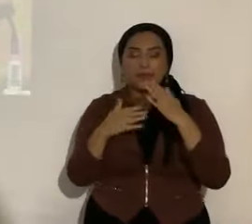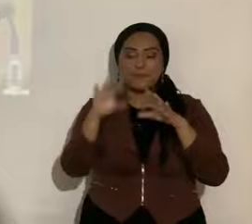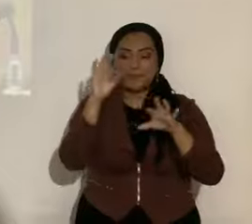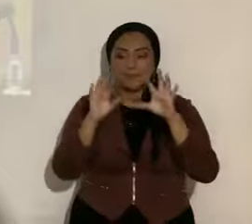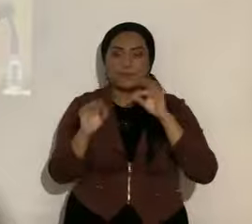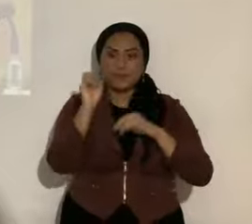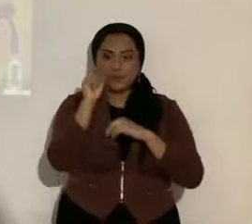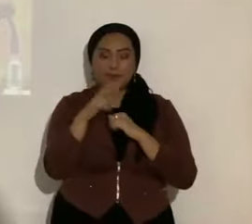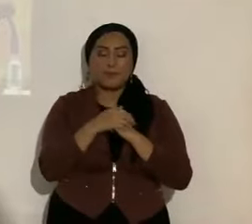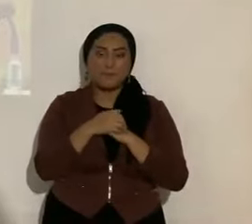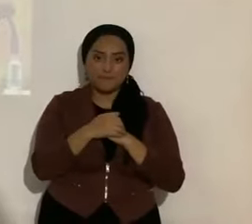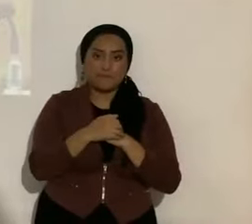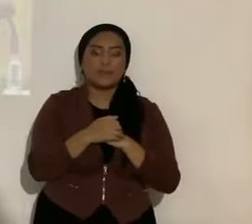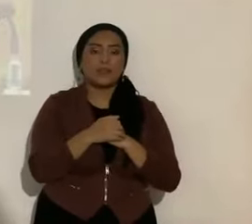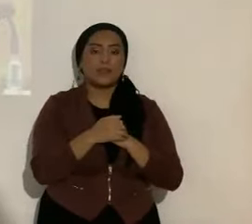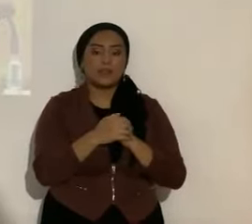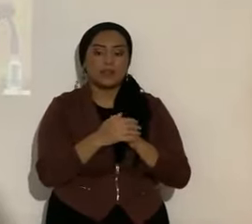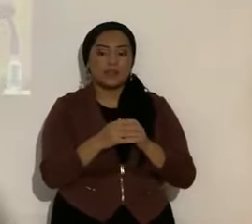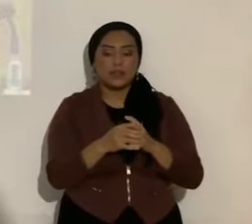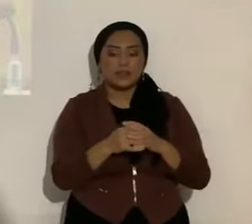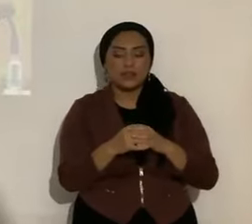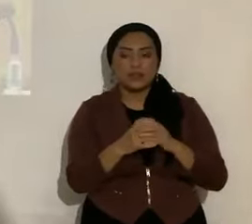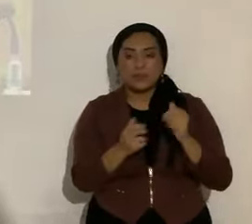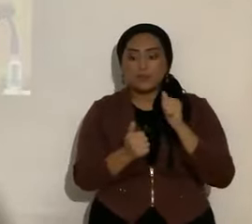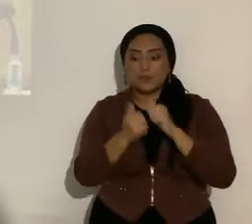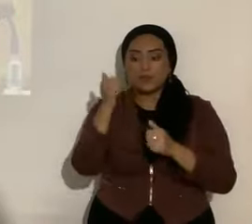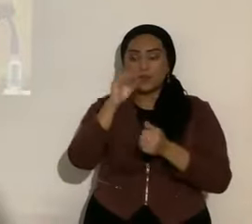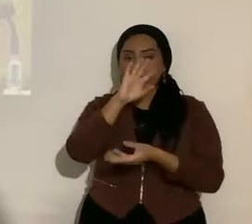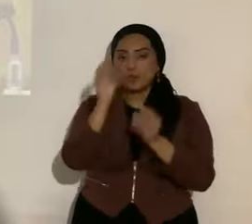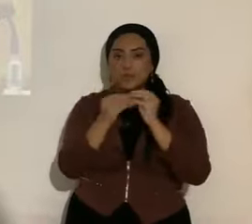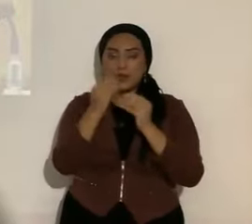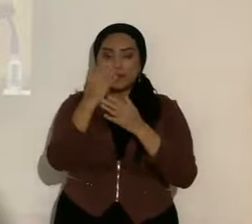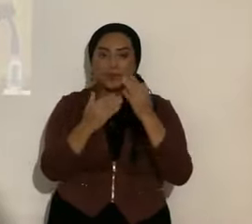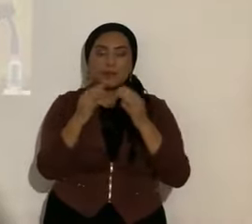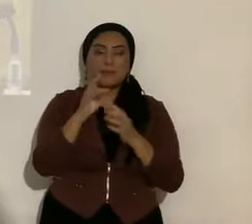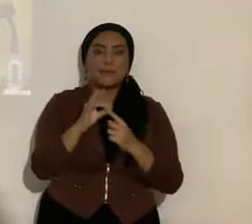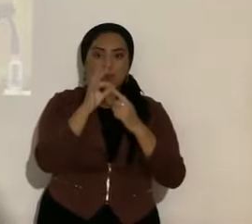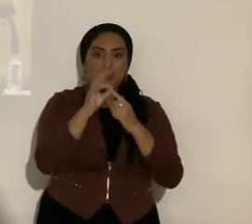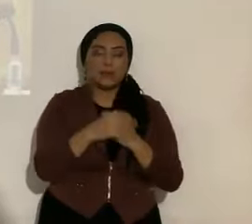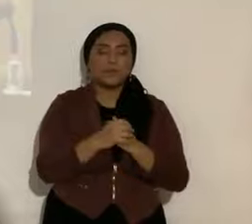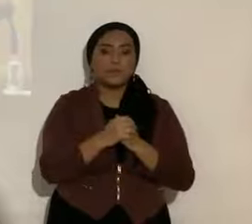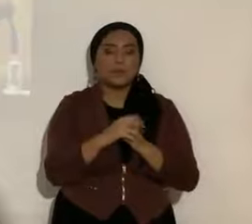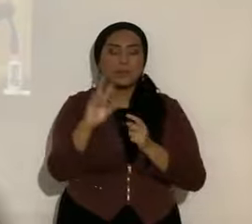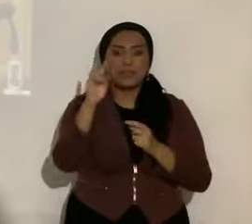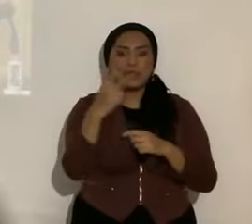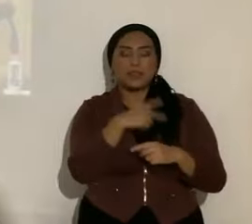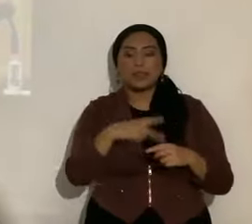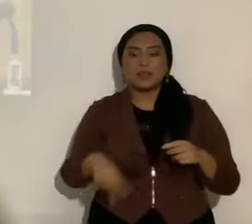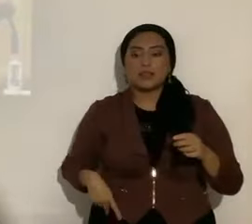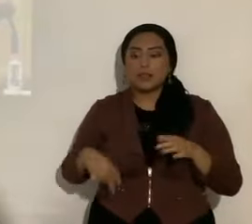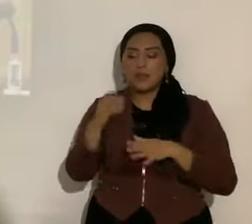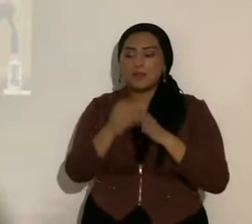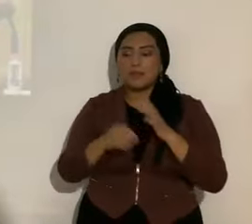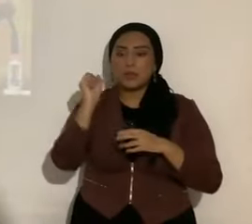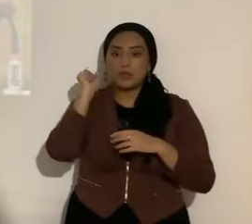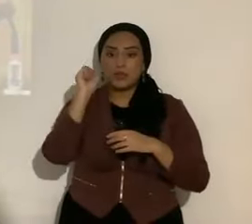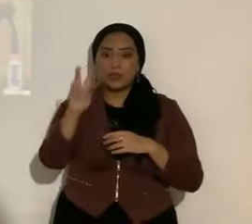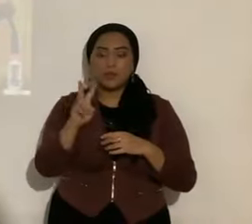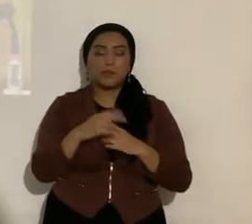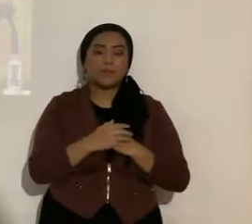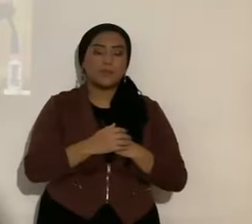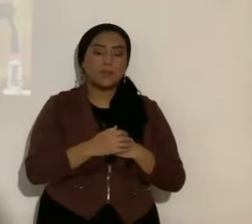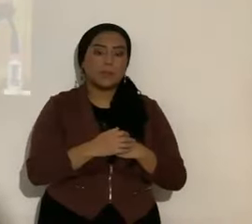¿de acuerdo? ¿Sí? Entonces, y sobre todo recapitular algunas que son importantes. Segunda de Reyes capítulo 2, yo lo voy